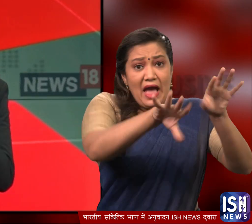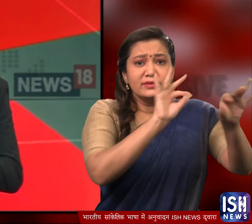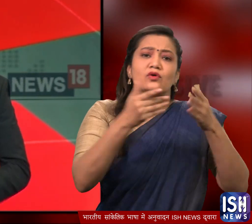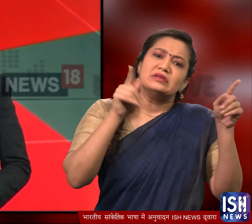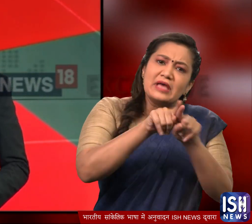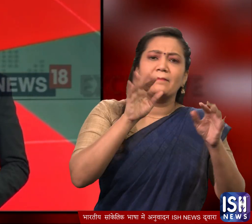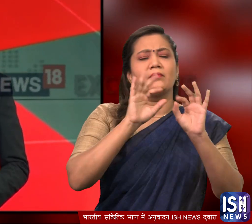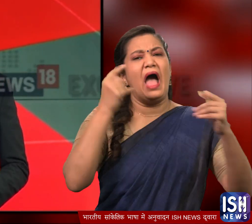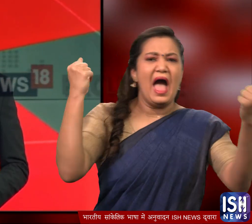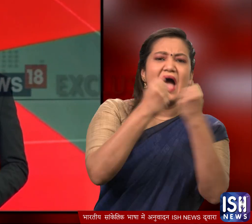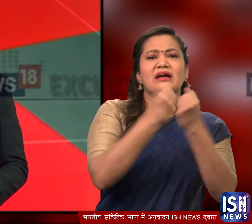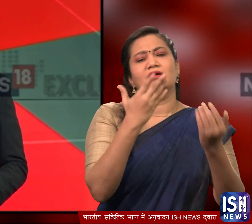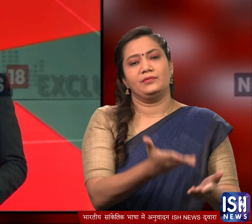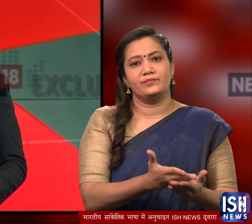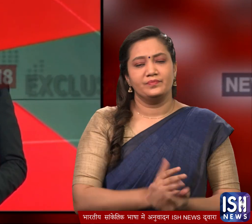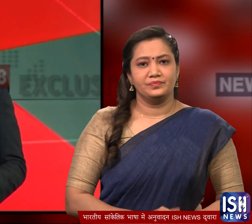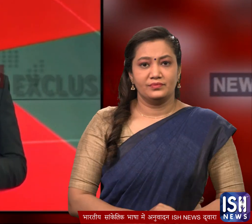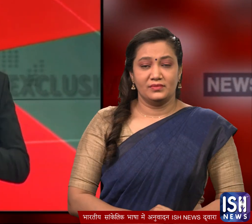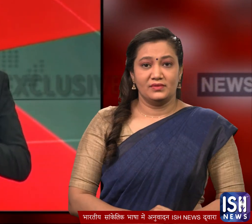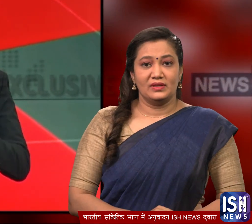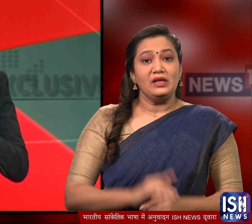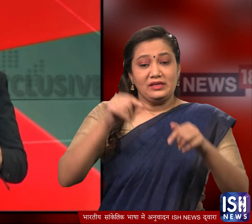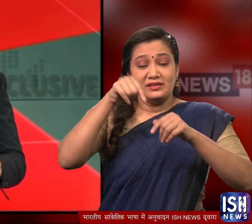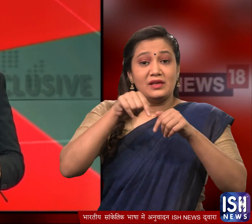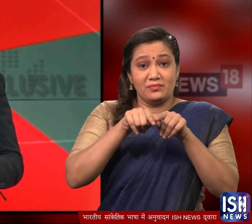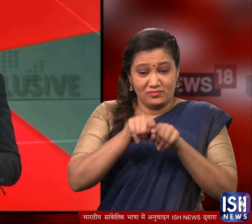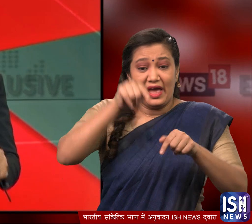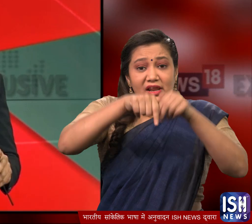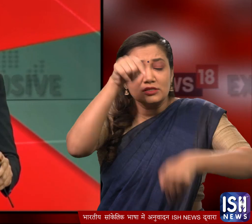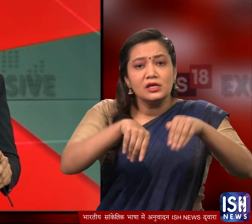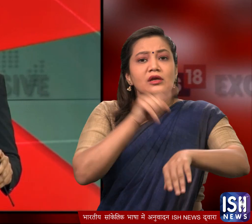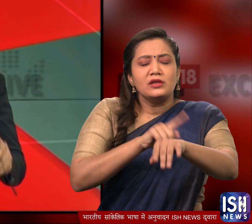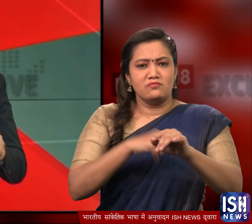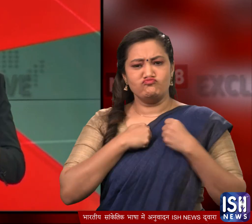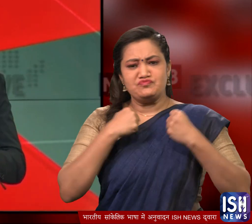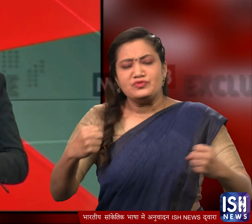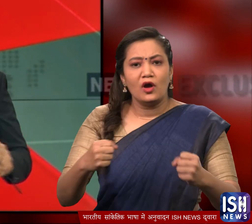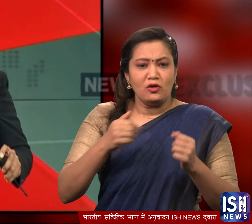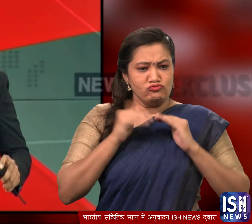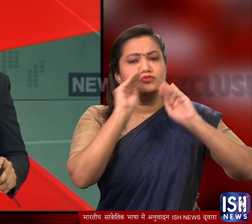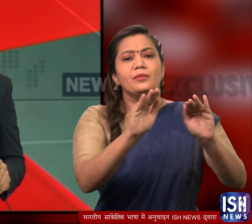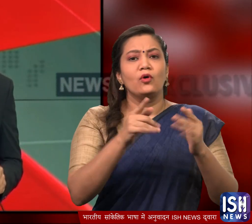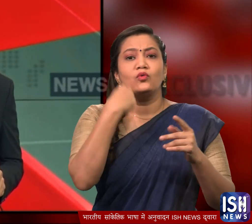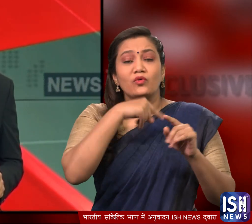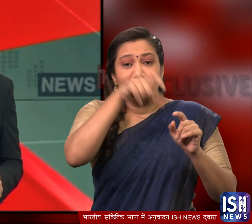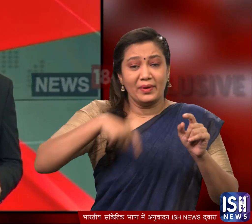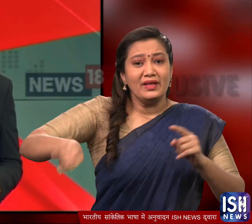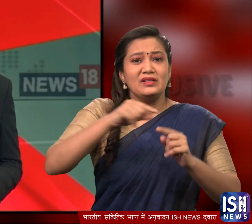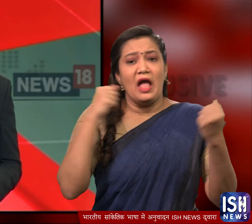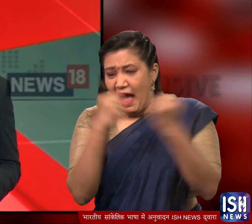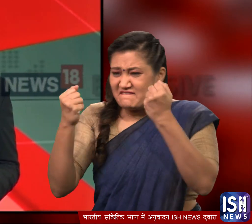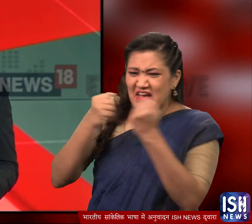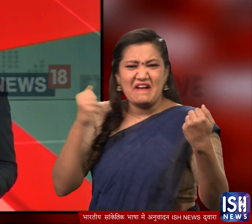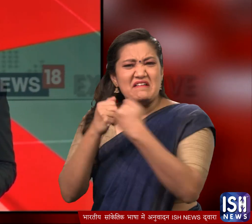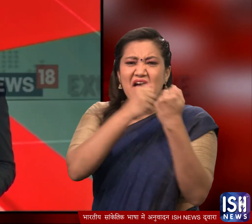क्यों करने लगे? हम लोगों ने चुनाव को भी बाहुबल दिखाने का जरिया बना लिया है। चुनाव में हम समर्थक बनकर जिन उम्मीदवारों के